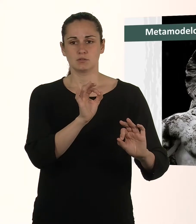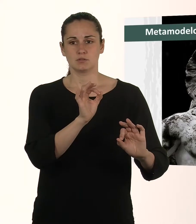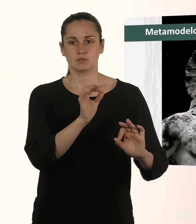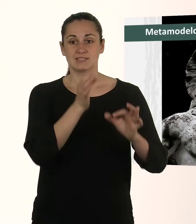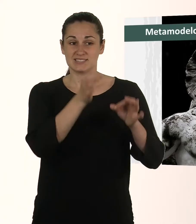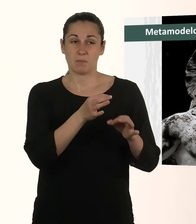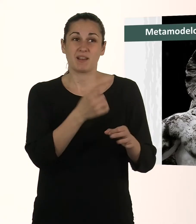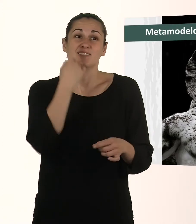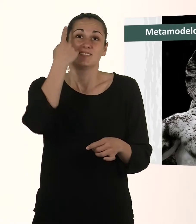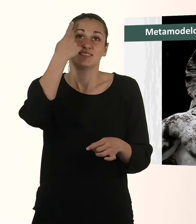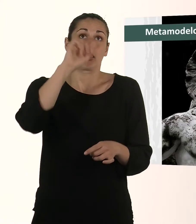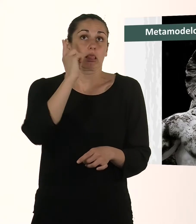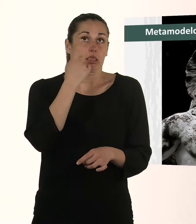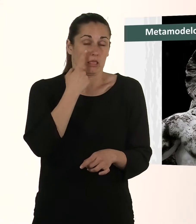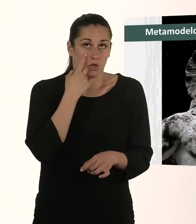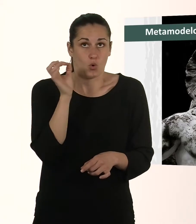forma inconsciente,